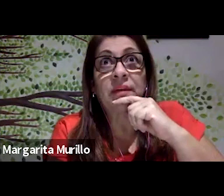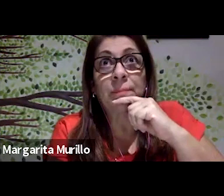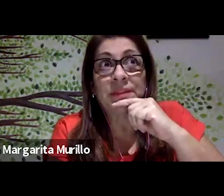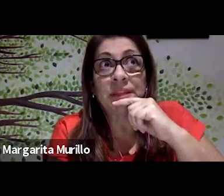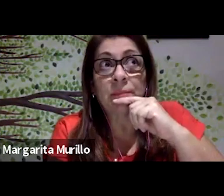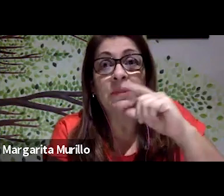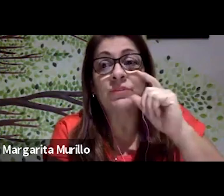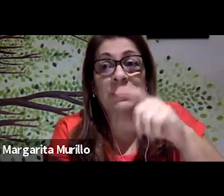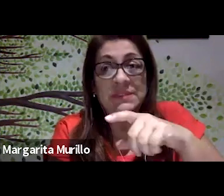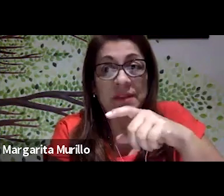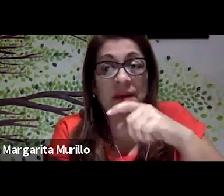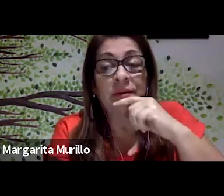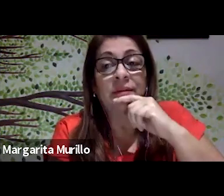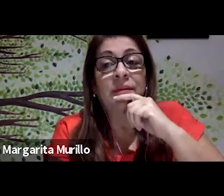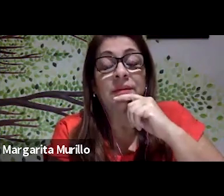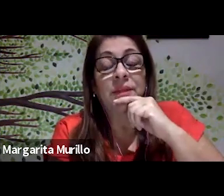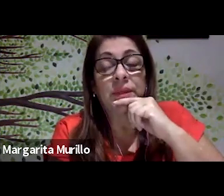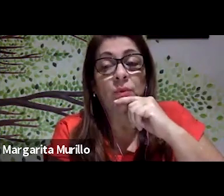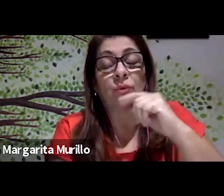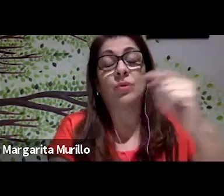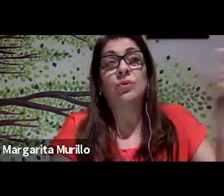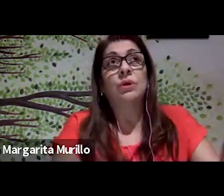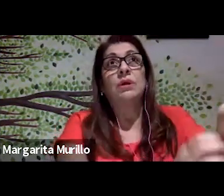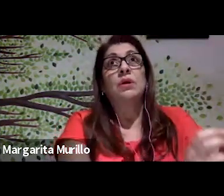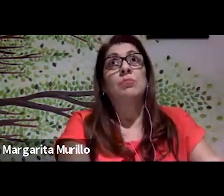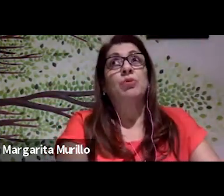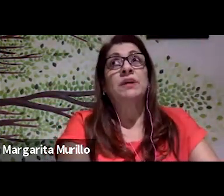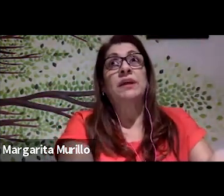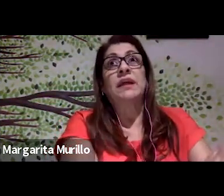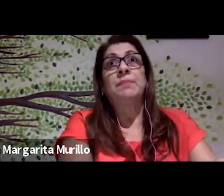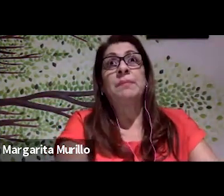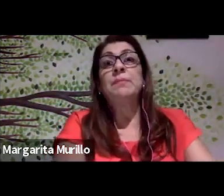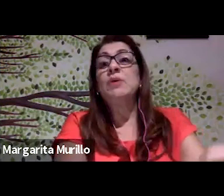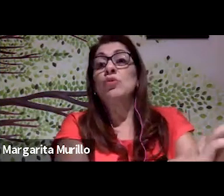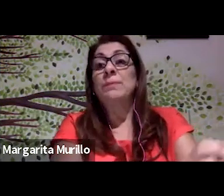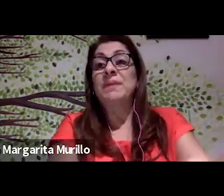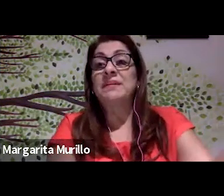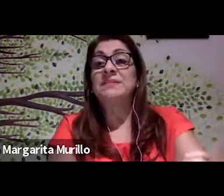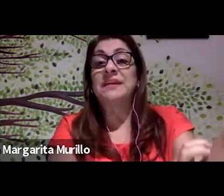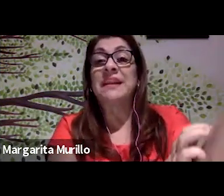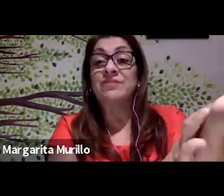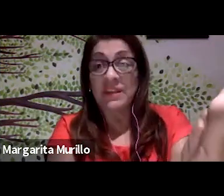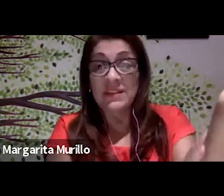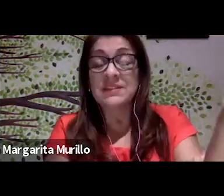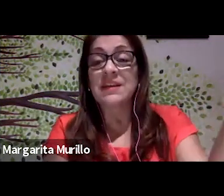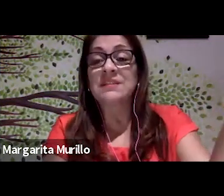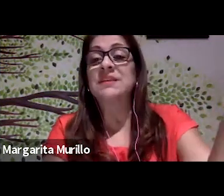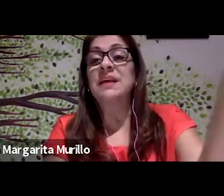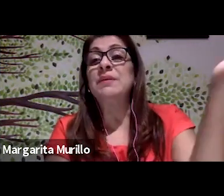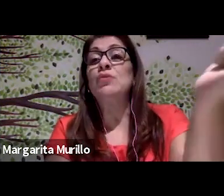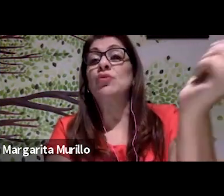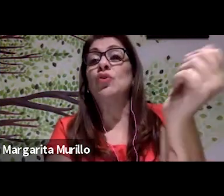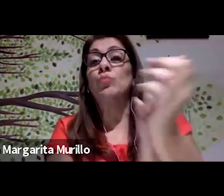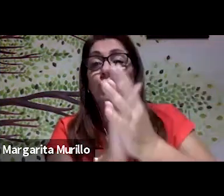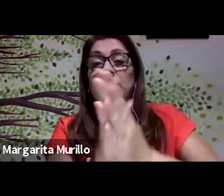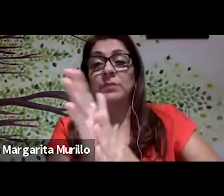capacidad de empatía menos capacidad de vínculo porque el primer vínculo que pierdes en las redes es